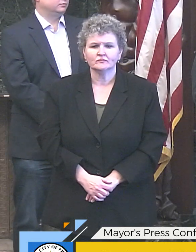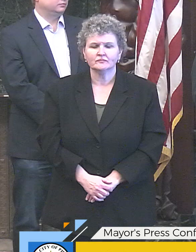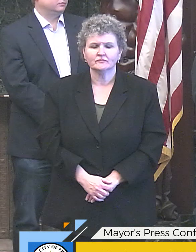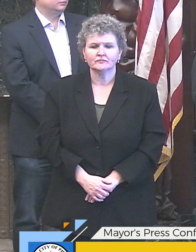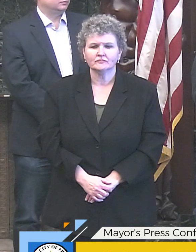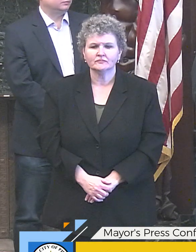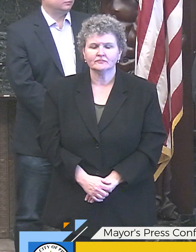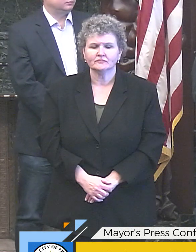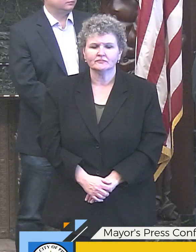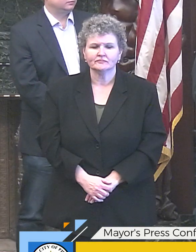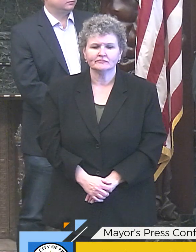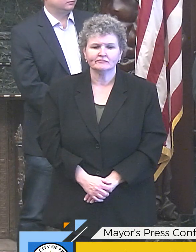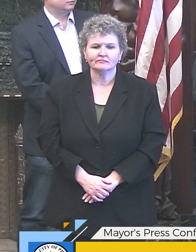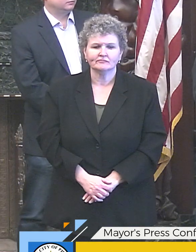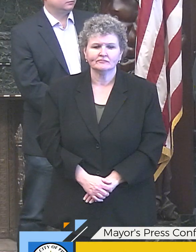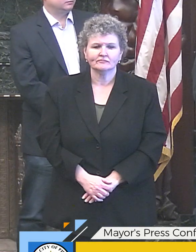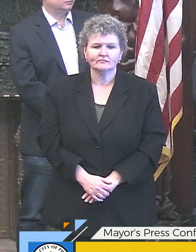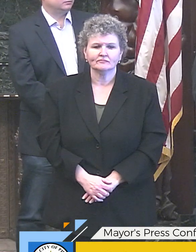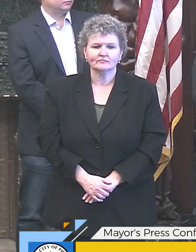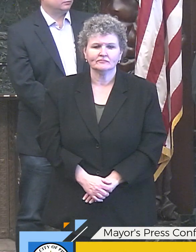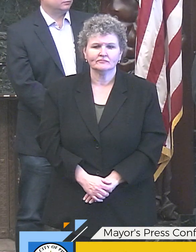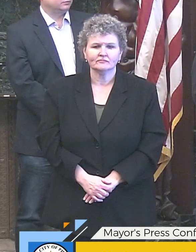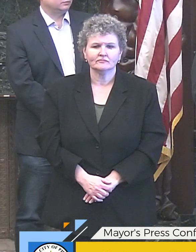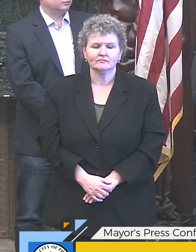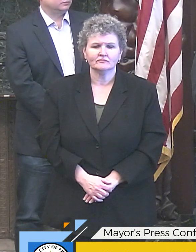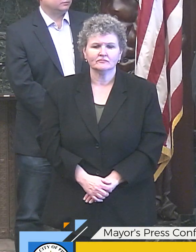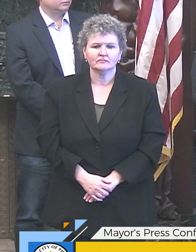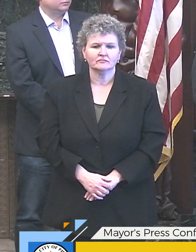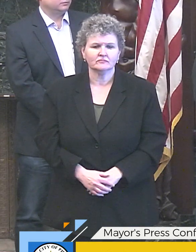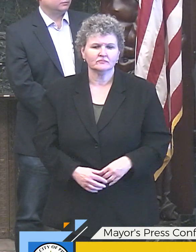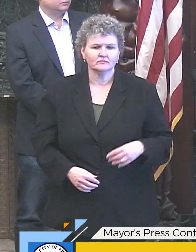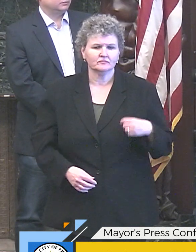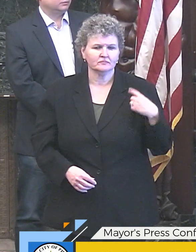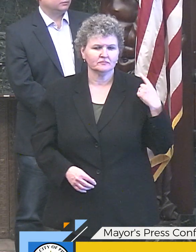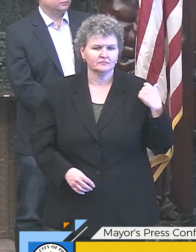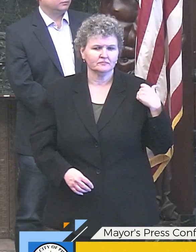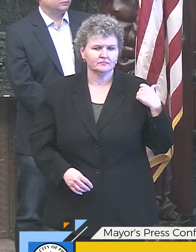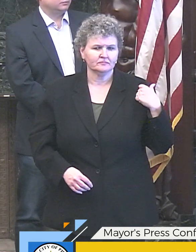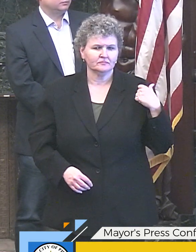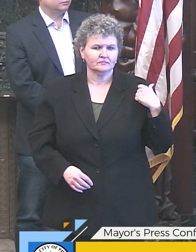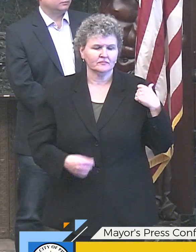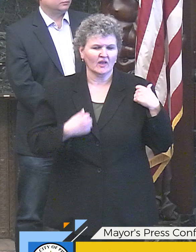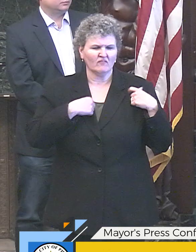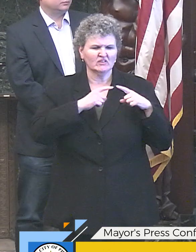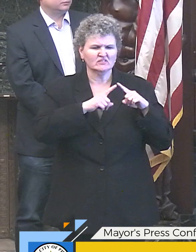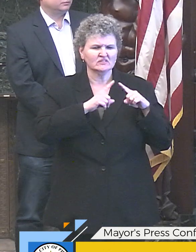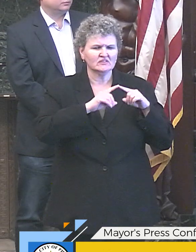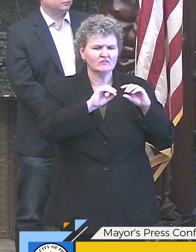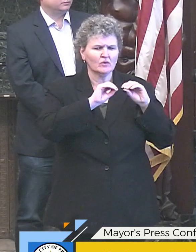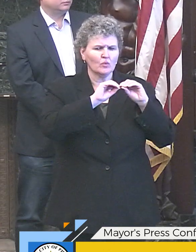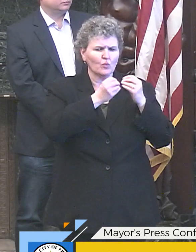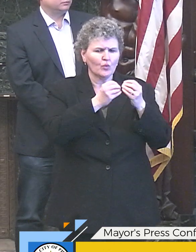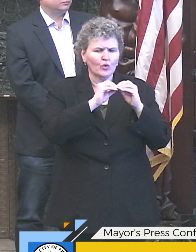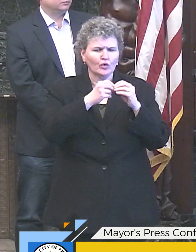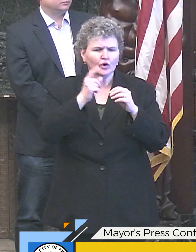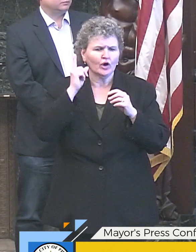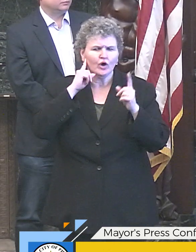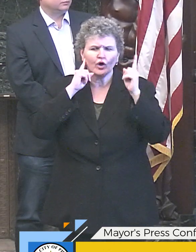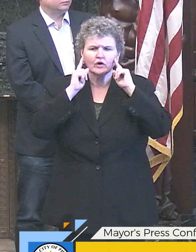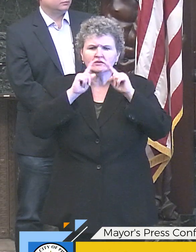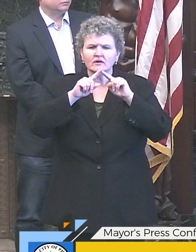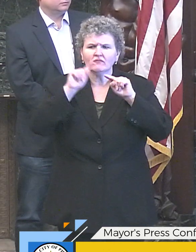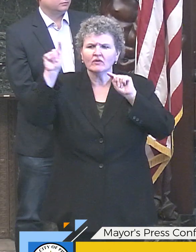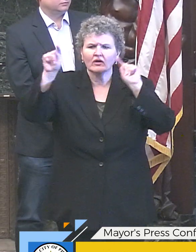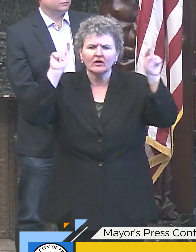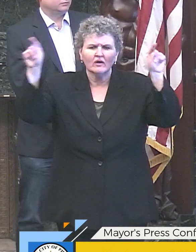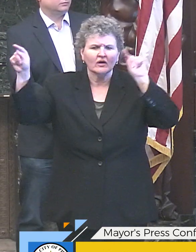there was 5 or 6 calls that I received from people and organizations regarding this need and where they have to go or where they can go in order to get